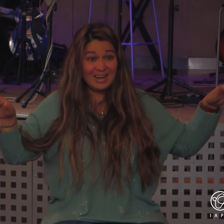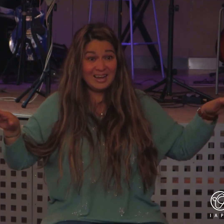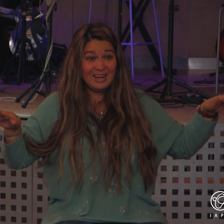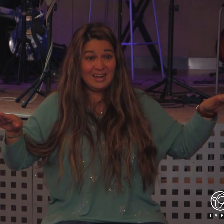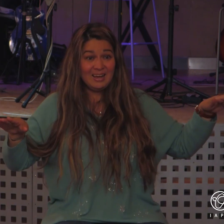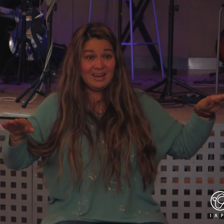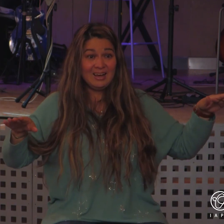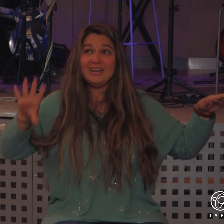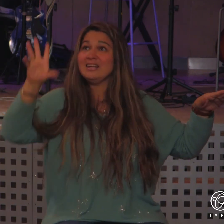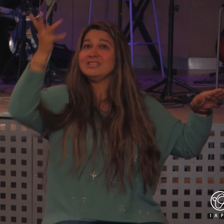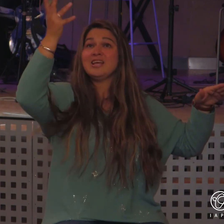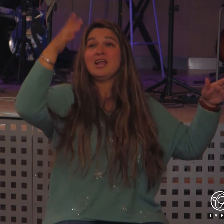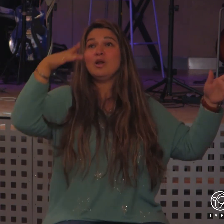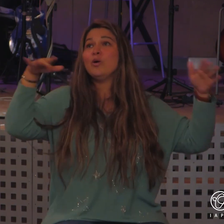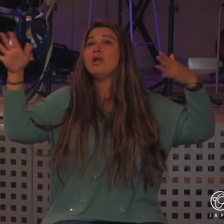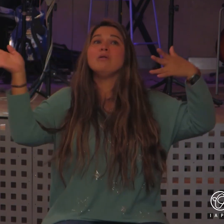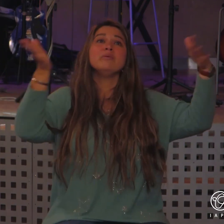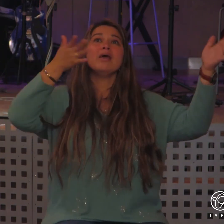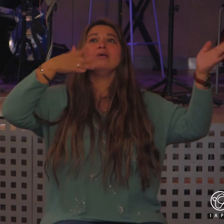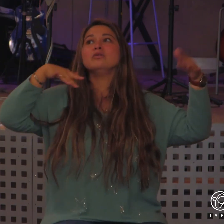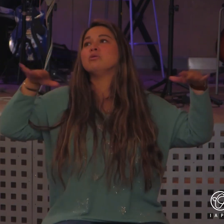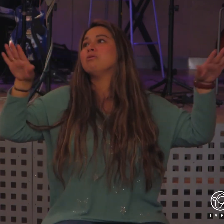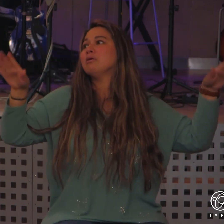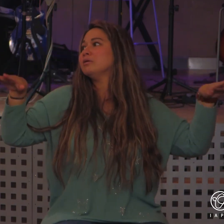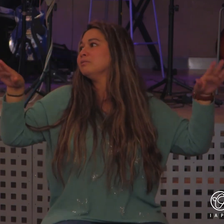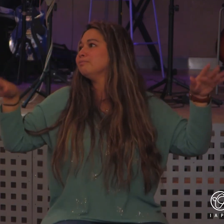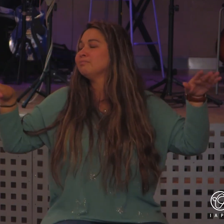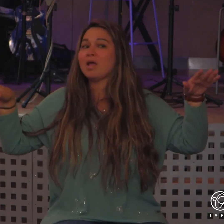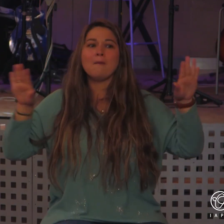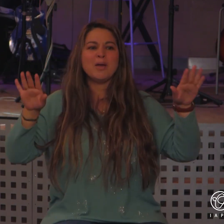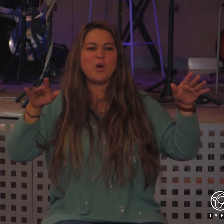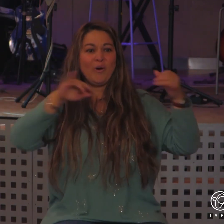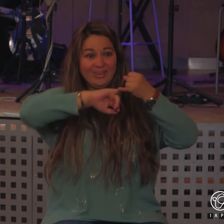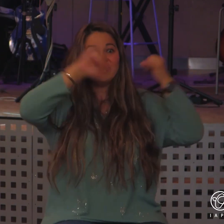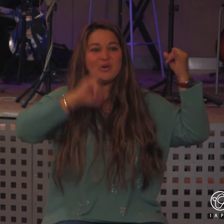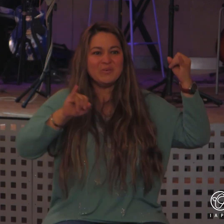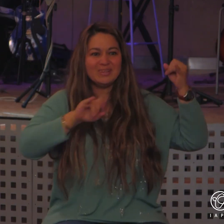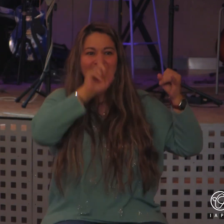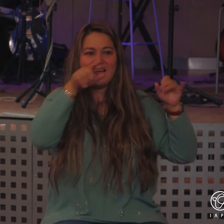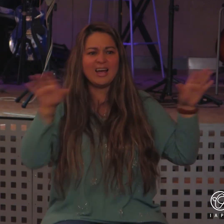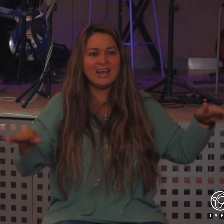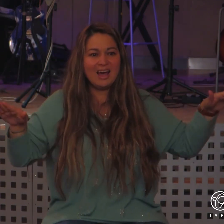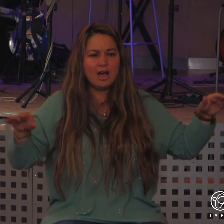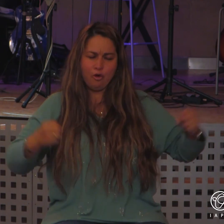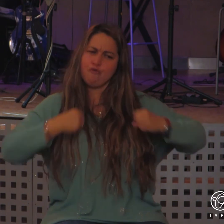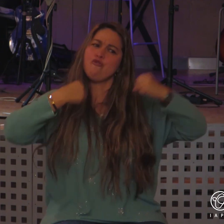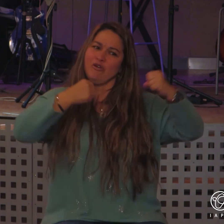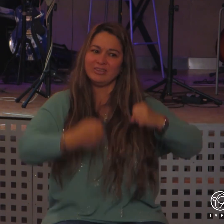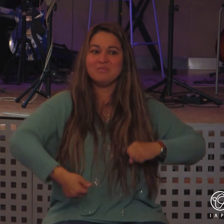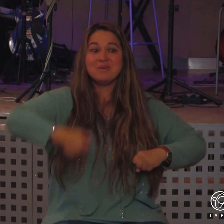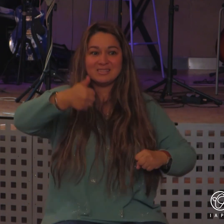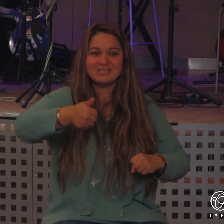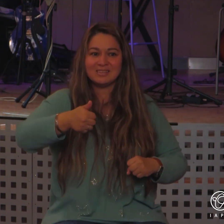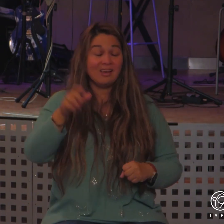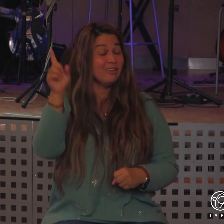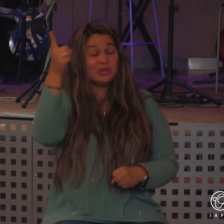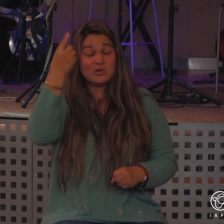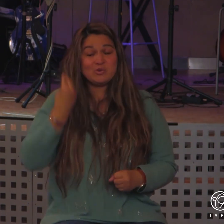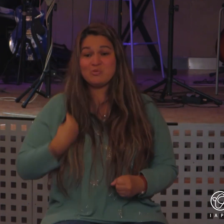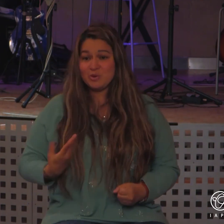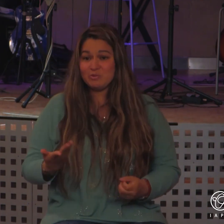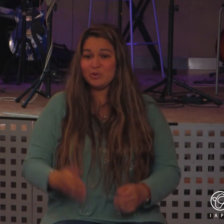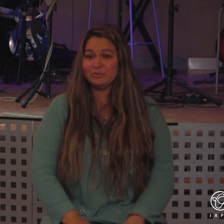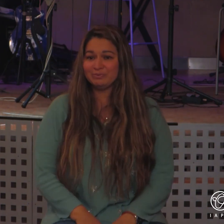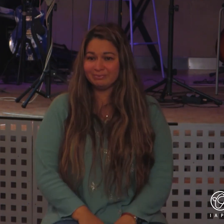Eso es lo suyo. Por eso, ¿sabes? Dios, uno de los nombres de Dios es Dios